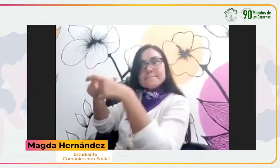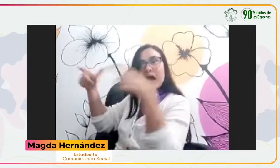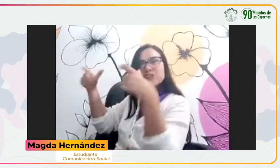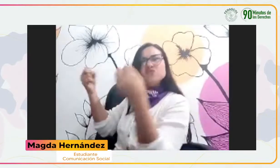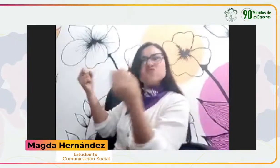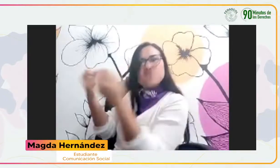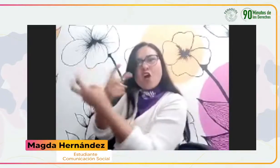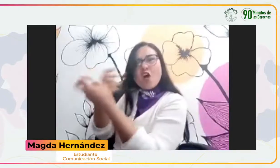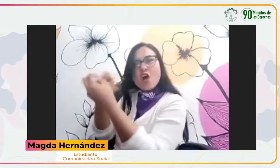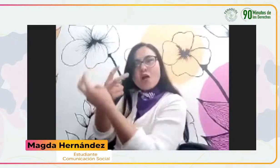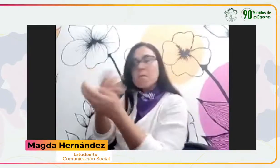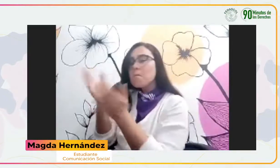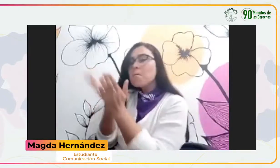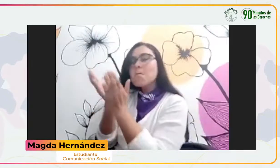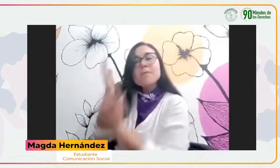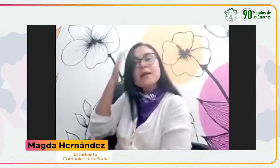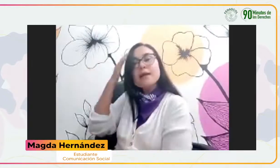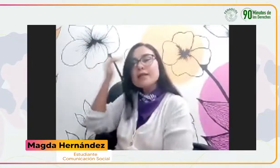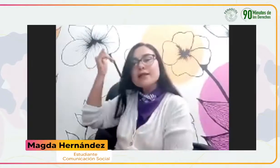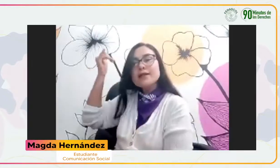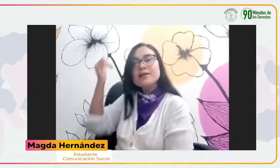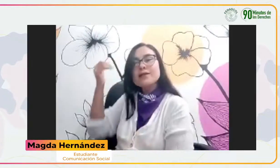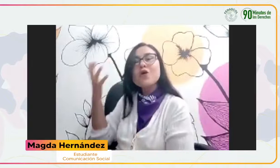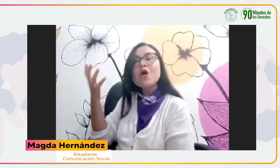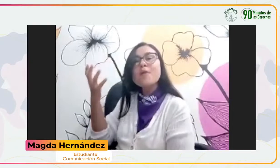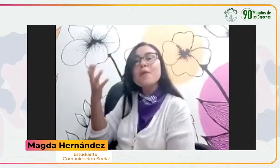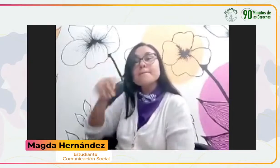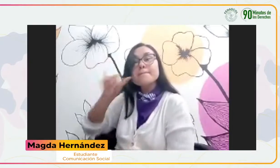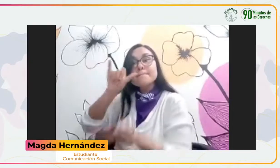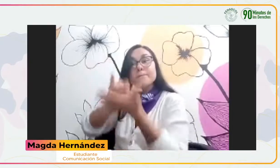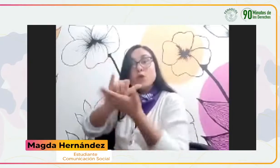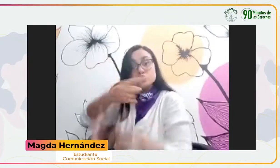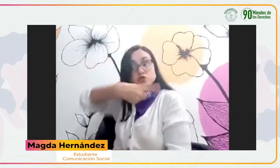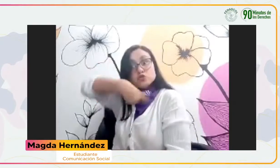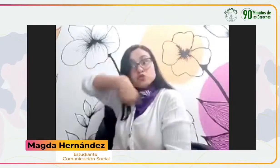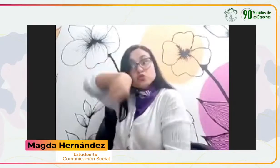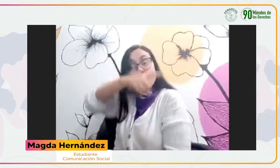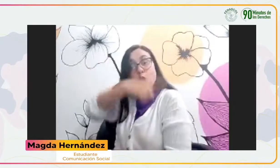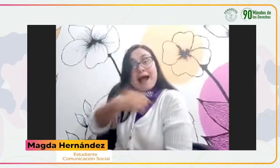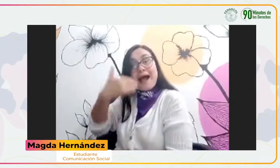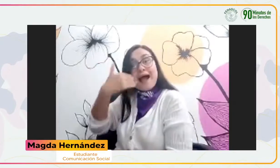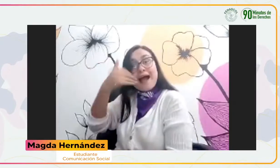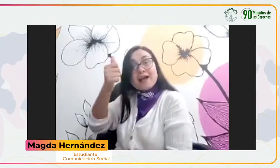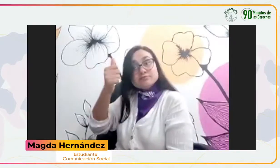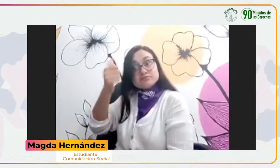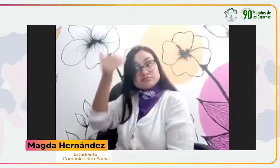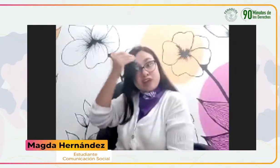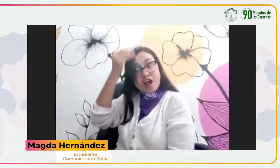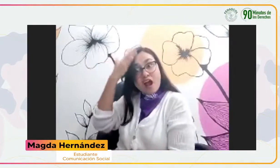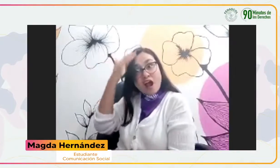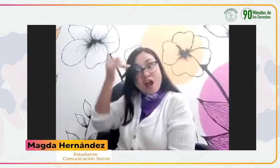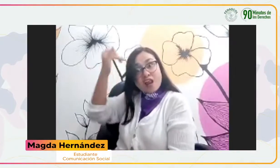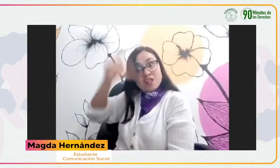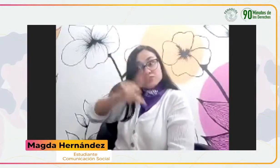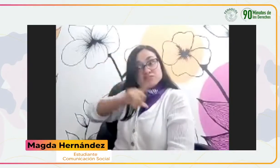han vivido este tipo de violencia. Y estas otras personas, estas otras mujeres que viven, como les mencionaba, sí viven